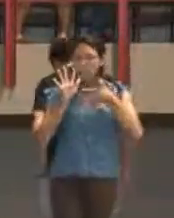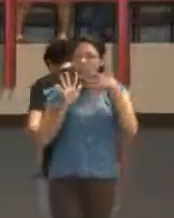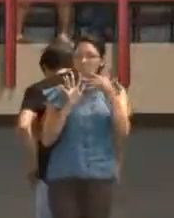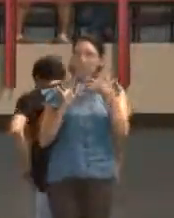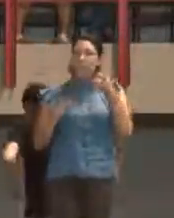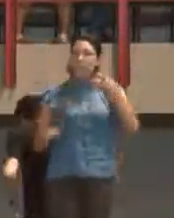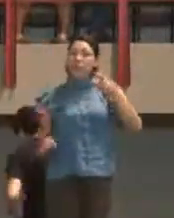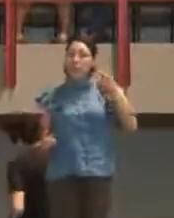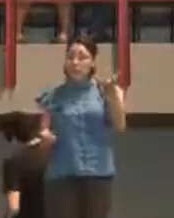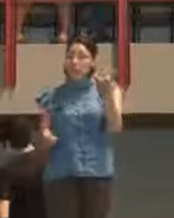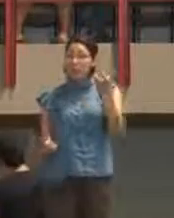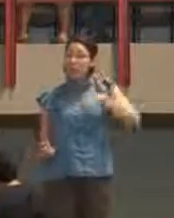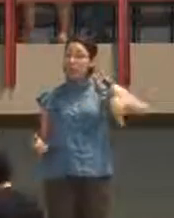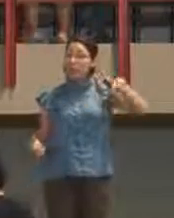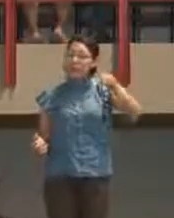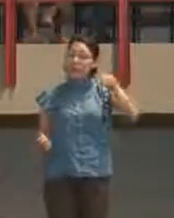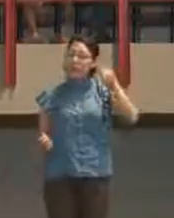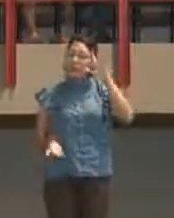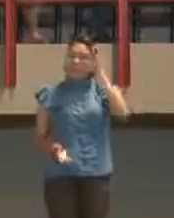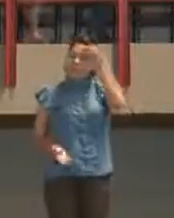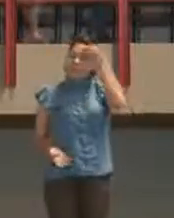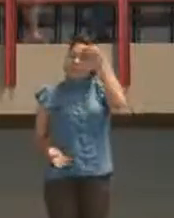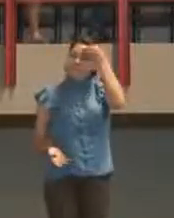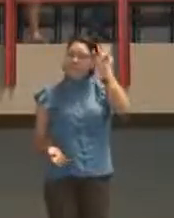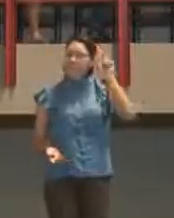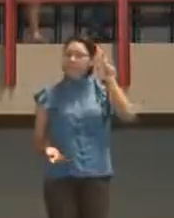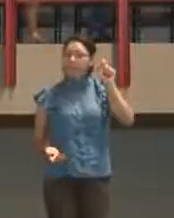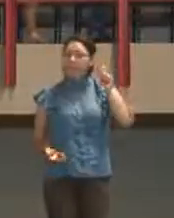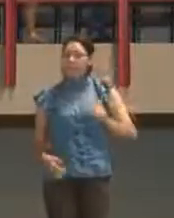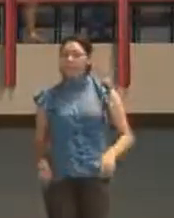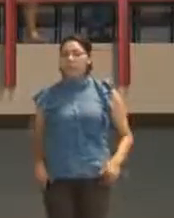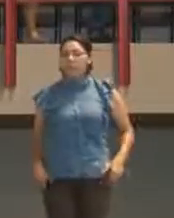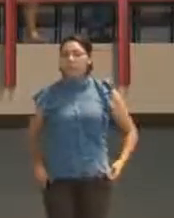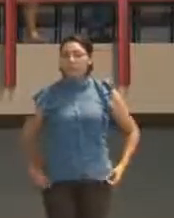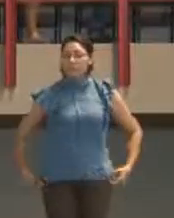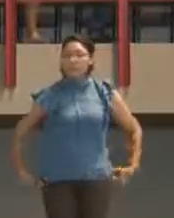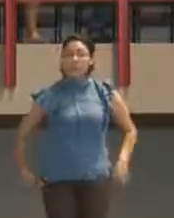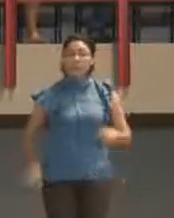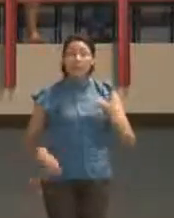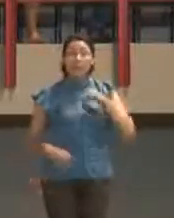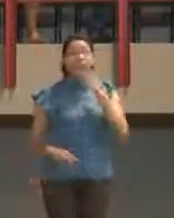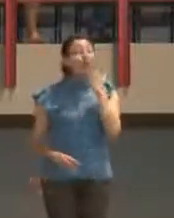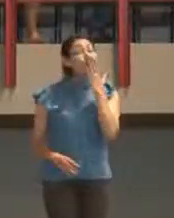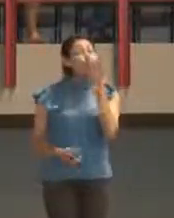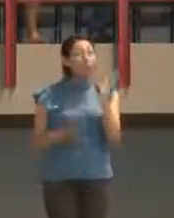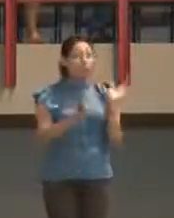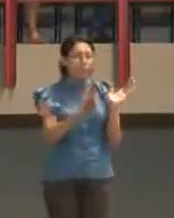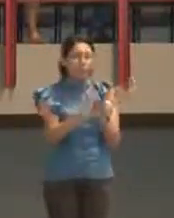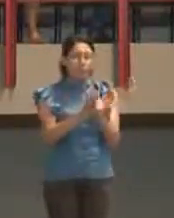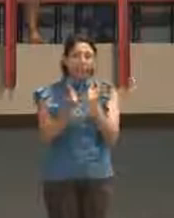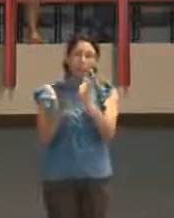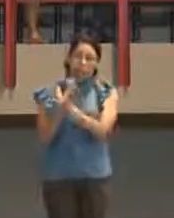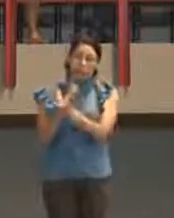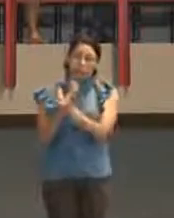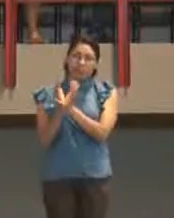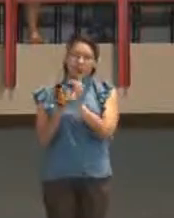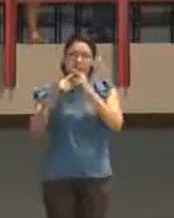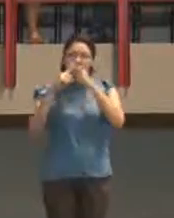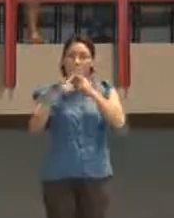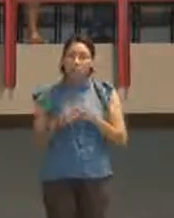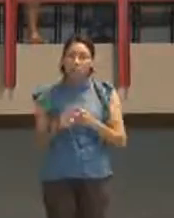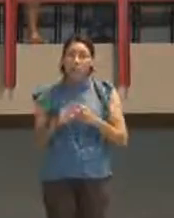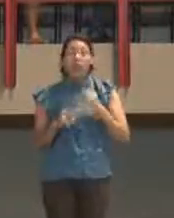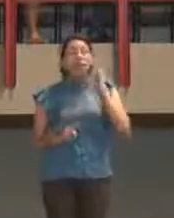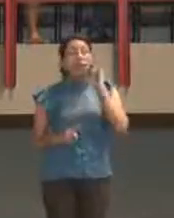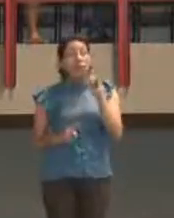eu quero que vocês gravem o seguinte: 2 times jogam. Quando um time